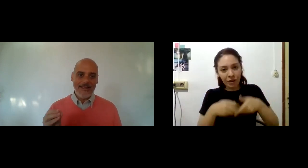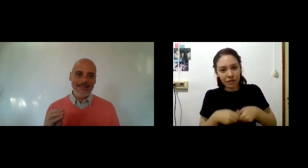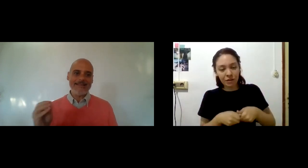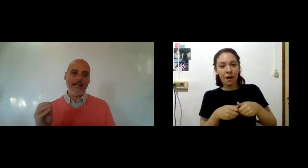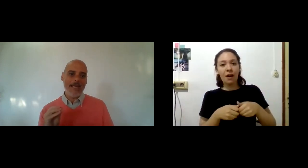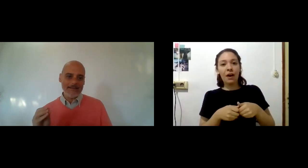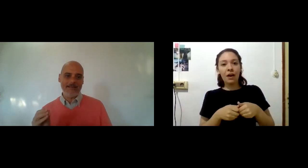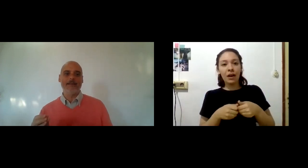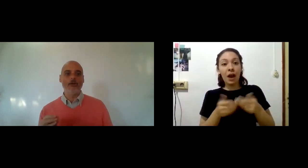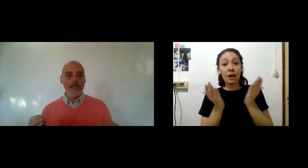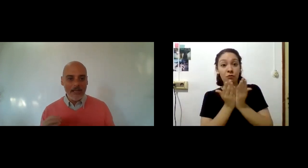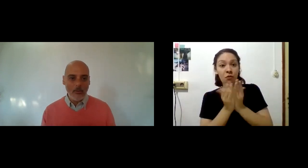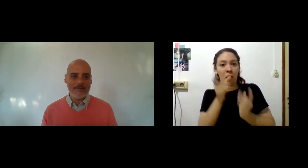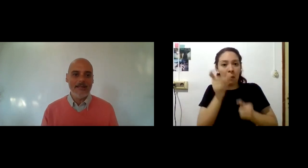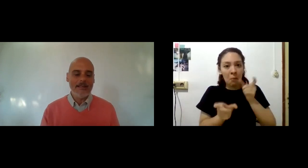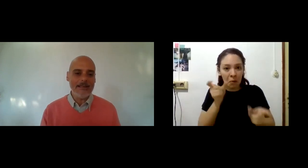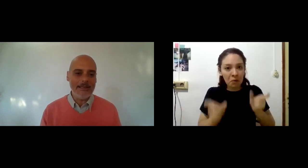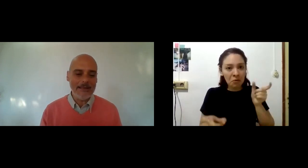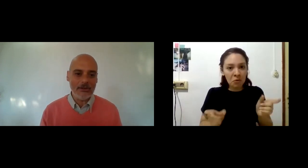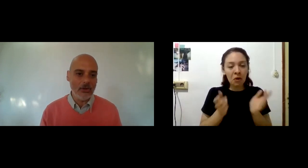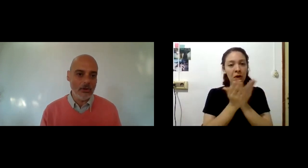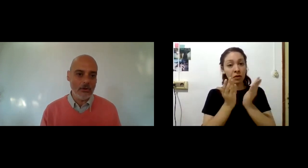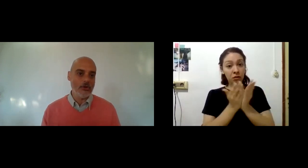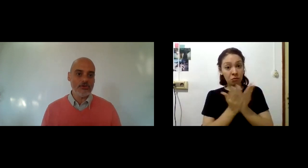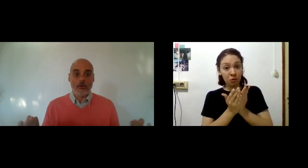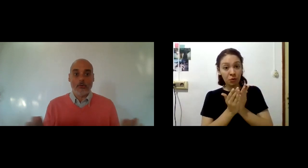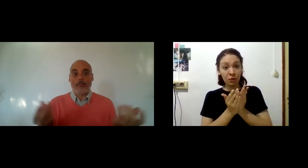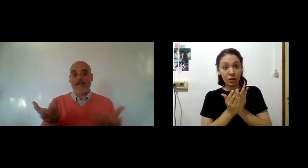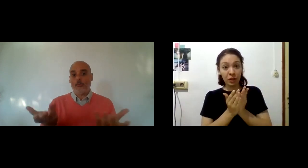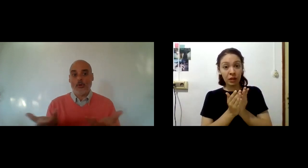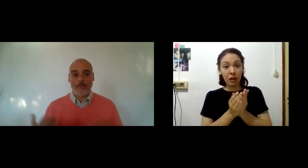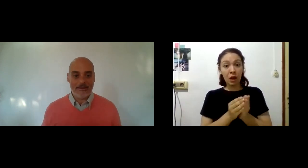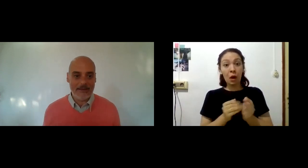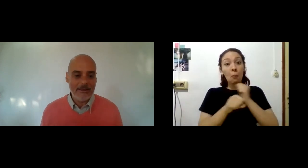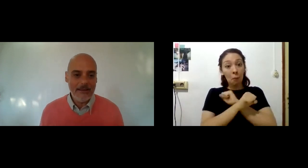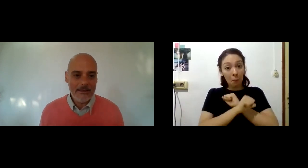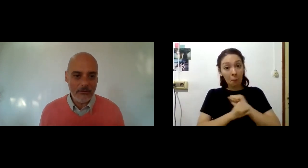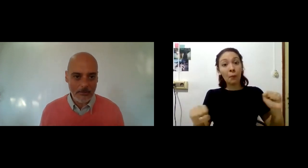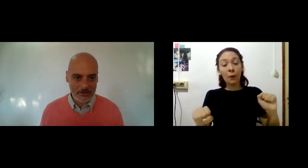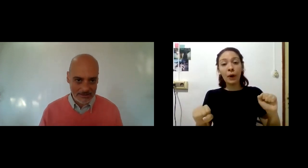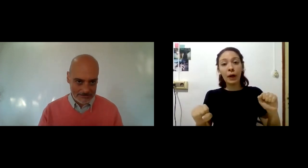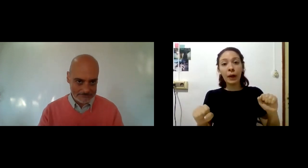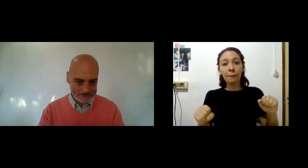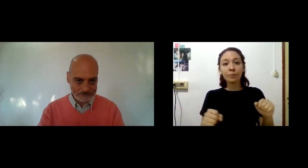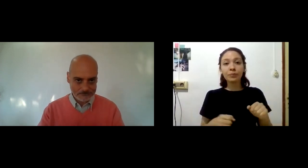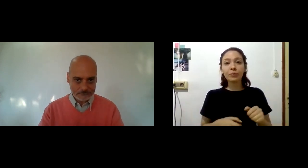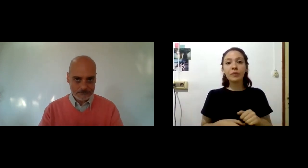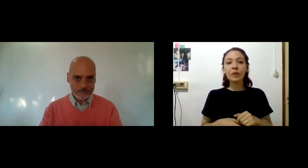puentes entre hablantes de dos lenguas que no se comprenden mutuamente de forma